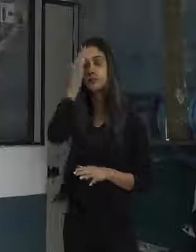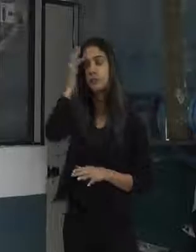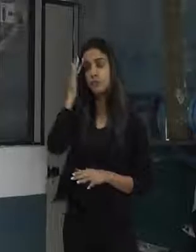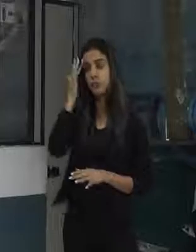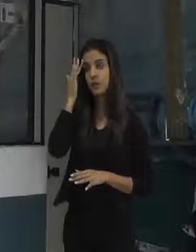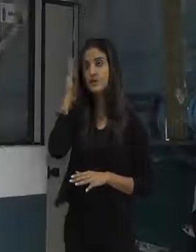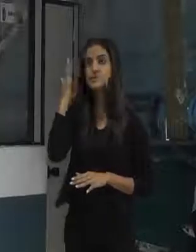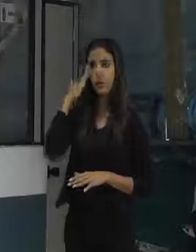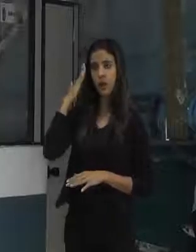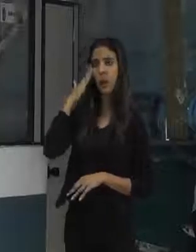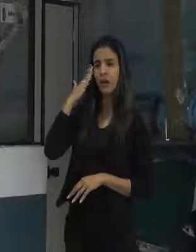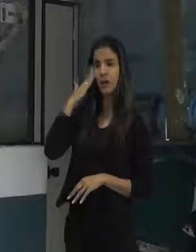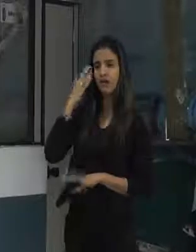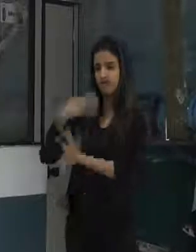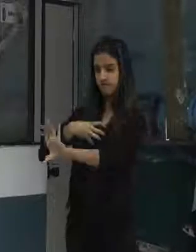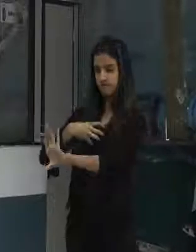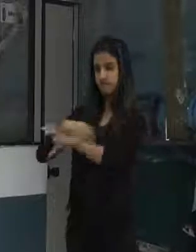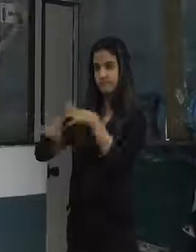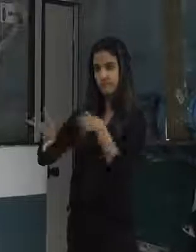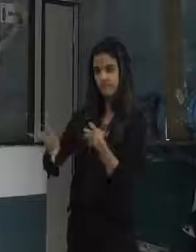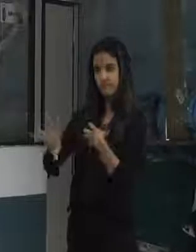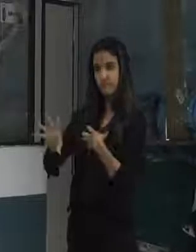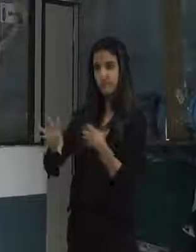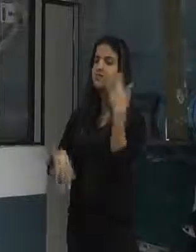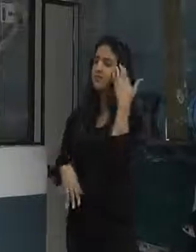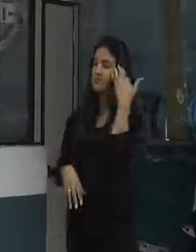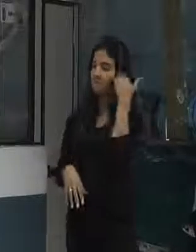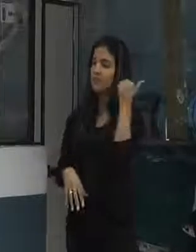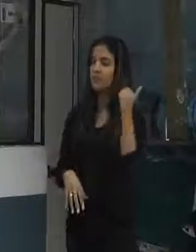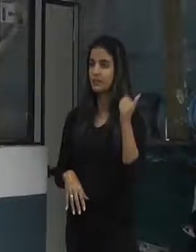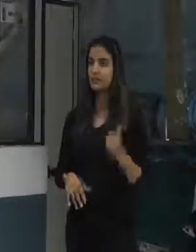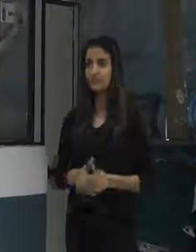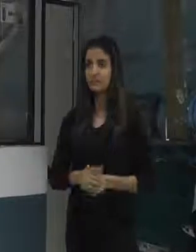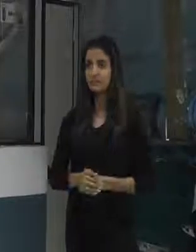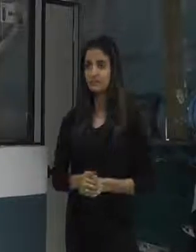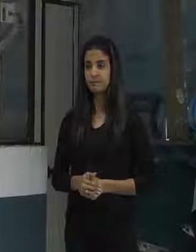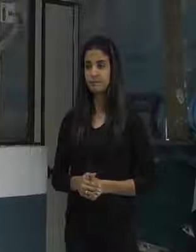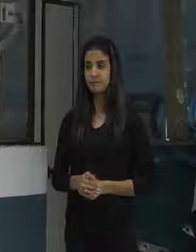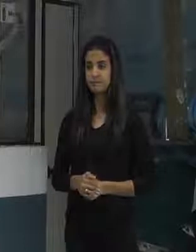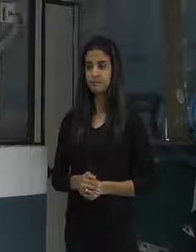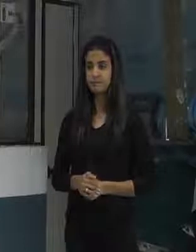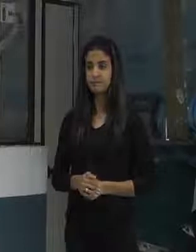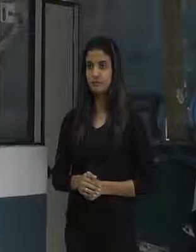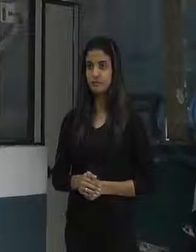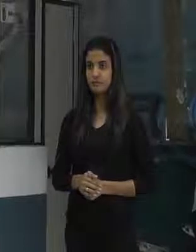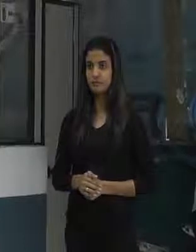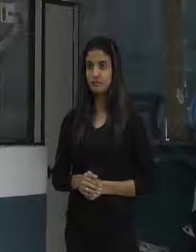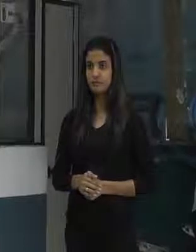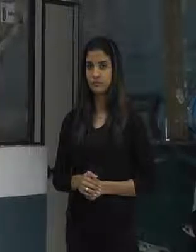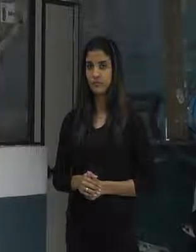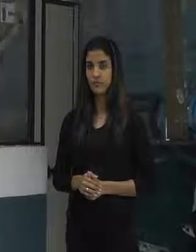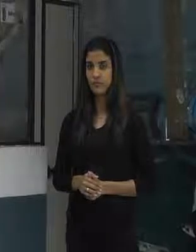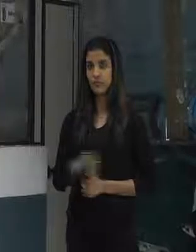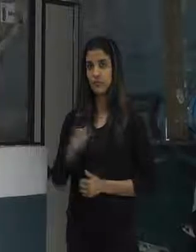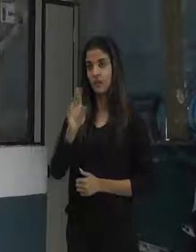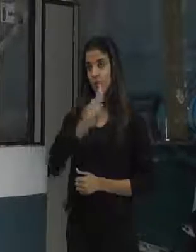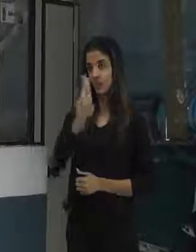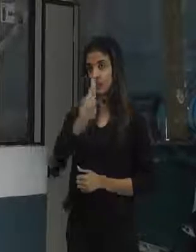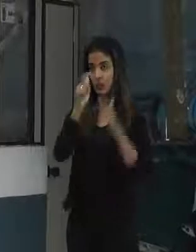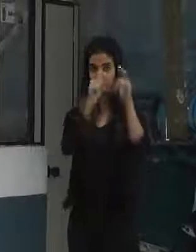e vive na vida real no dia a dia, sabe do que a gente está falando. Lá em cima, num Pacheco,